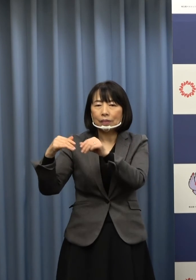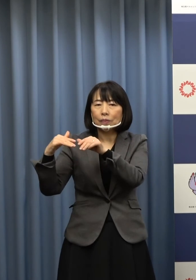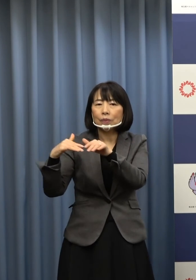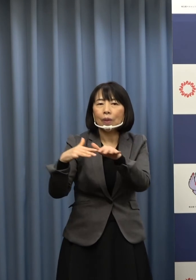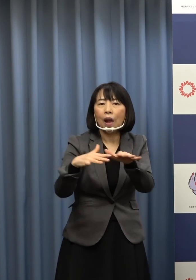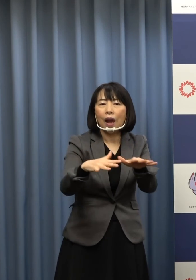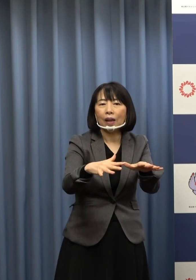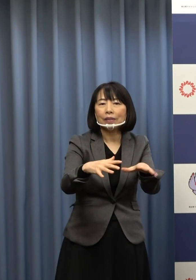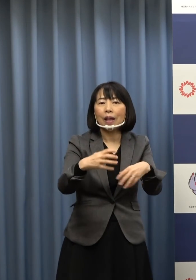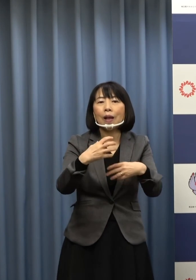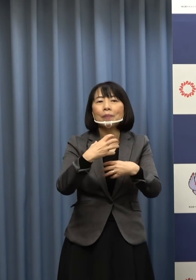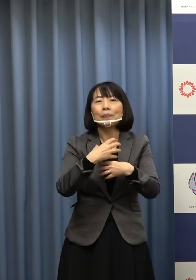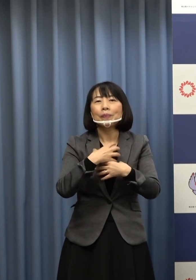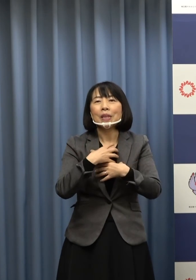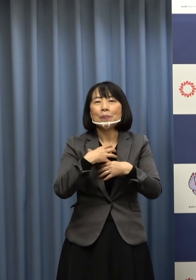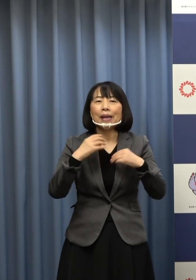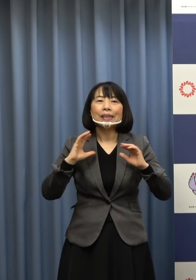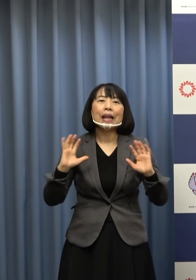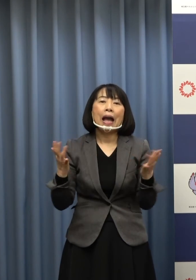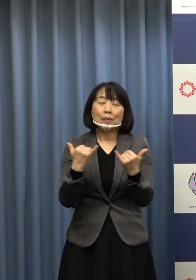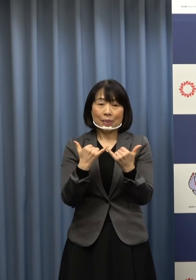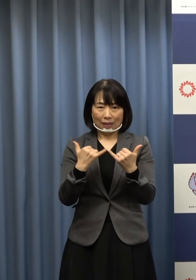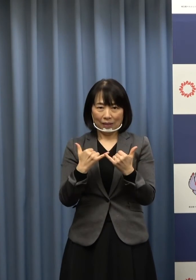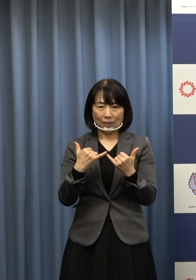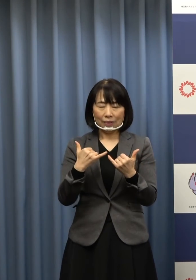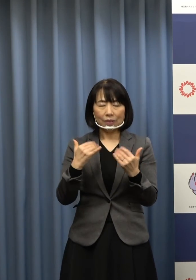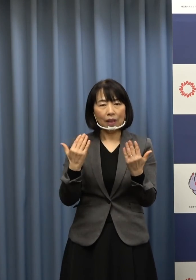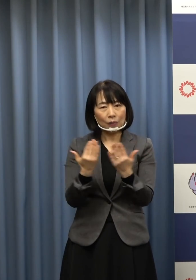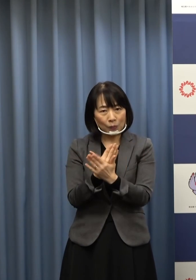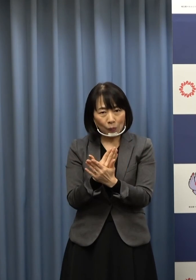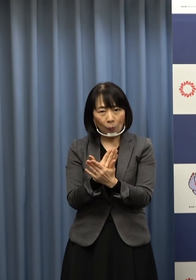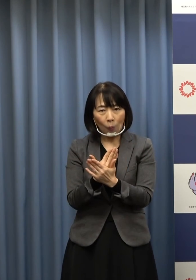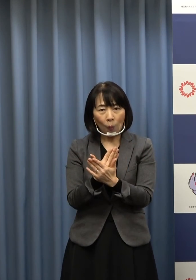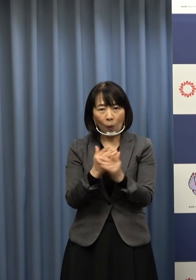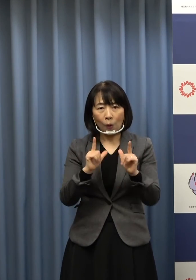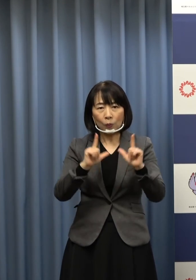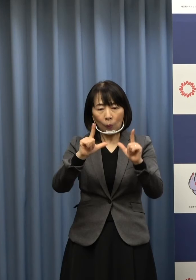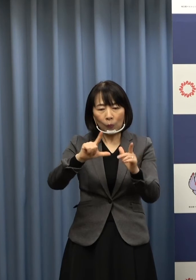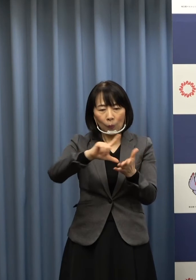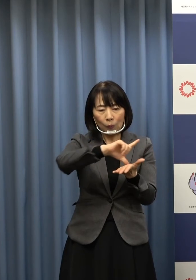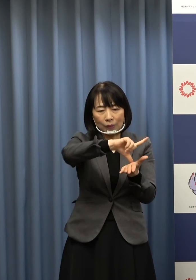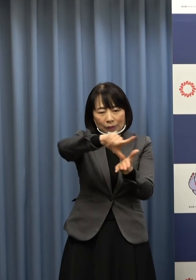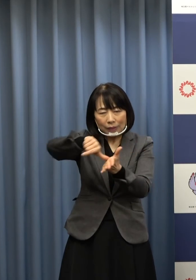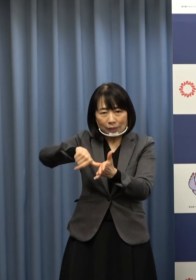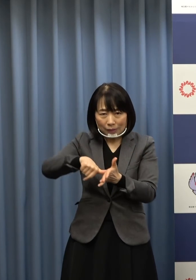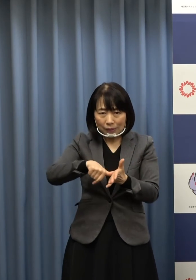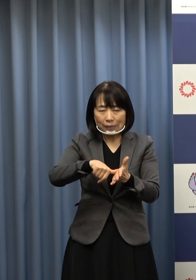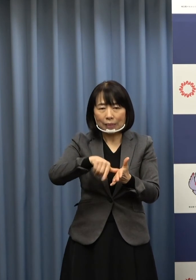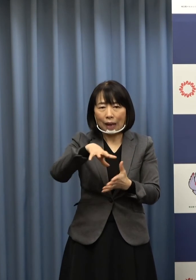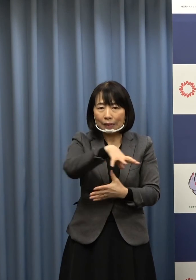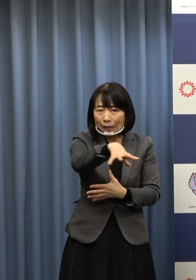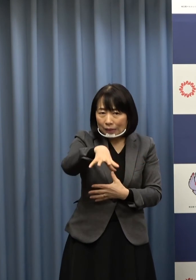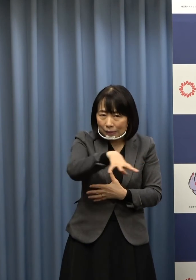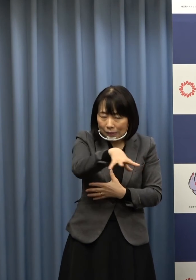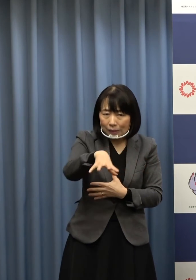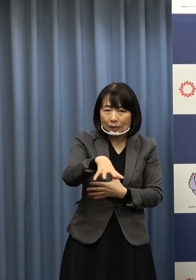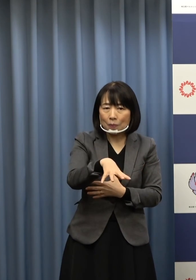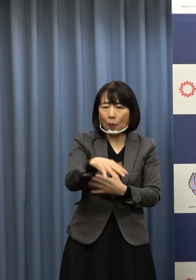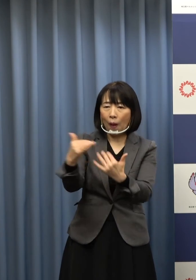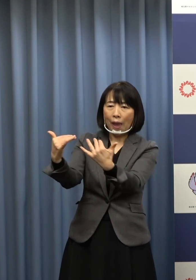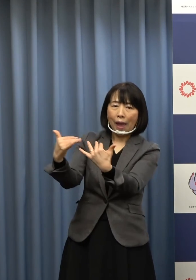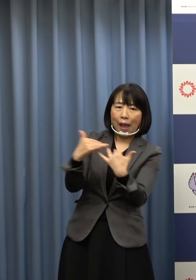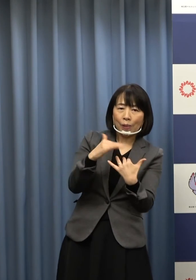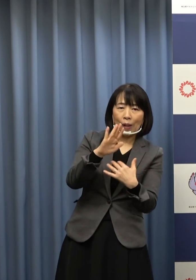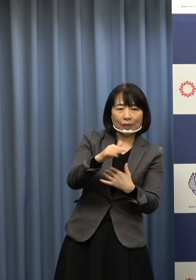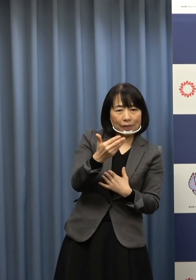緩まるような形になると、首都圏においてはより強い影響になるのではないかというふうにおっしゃ